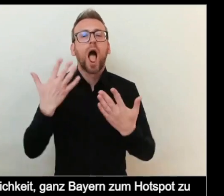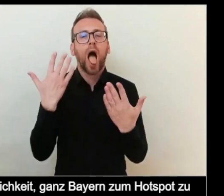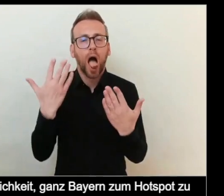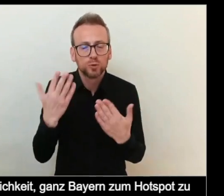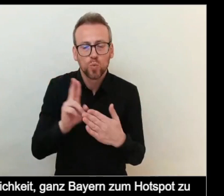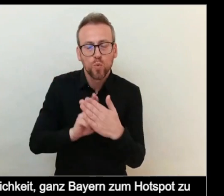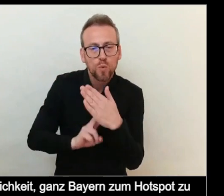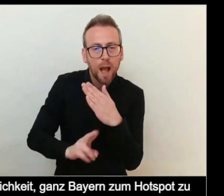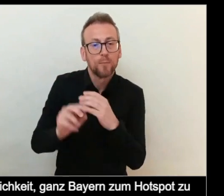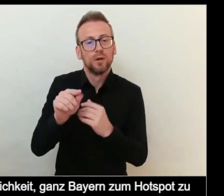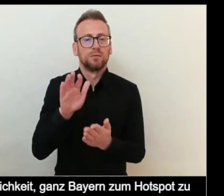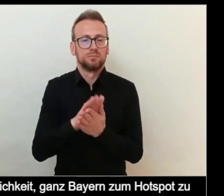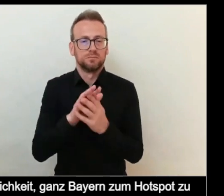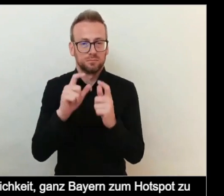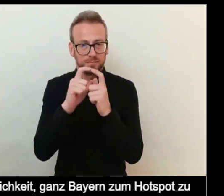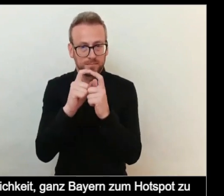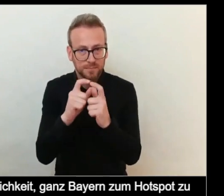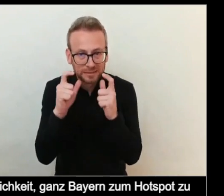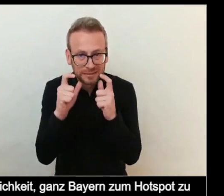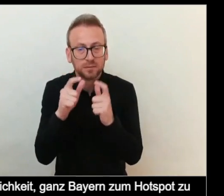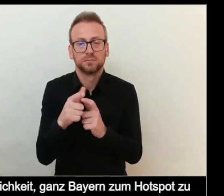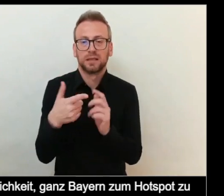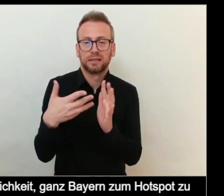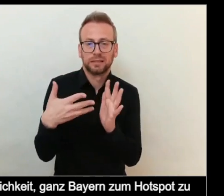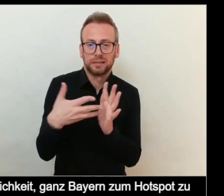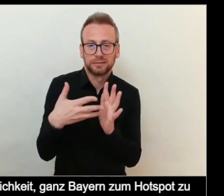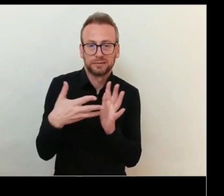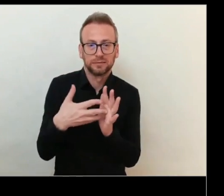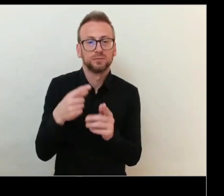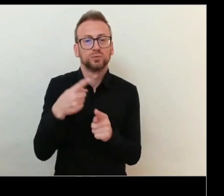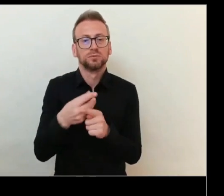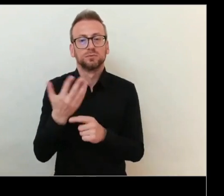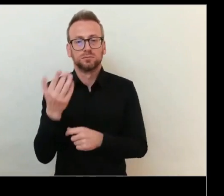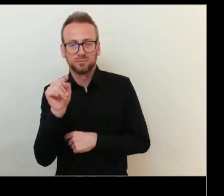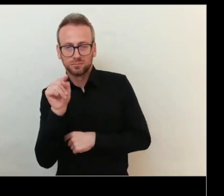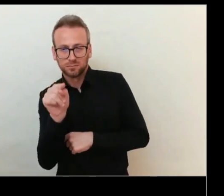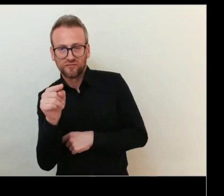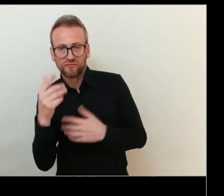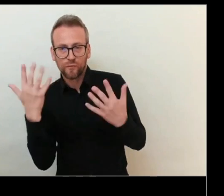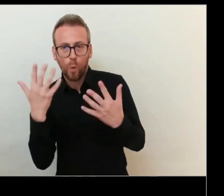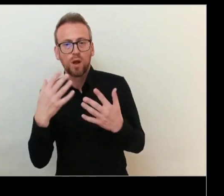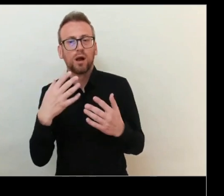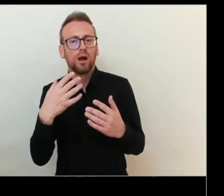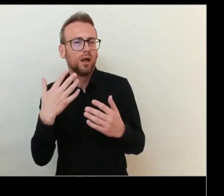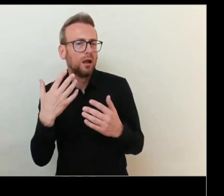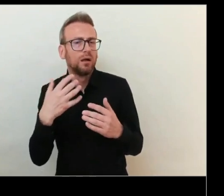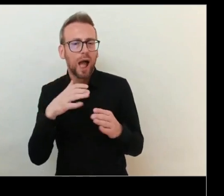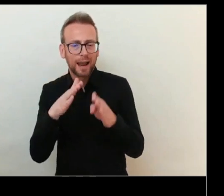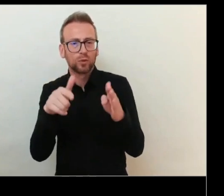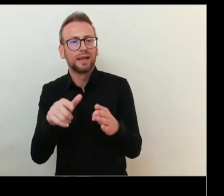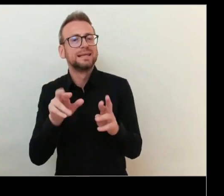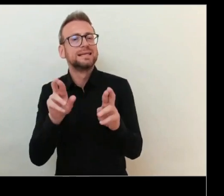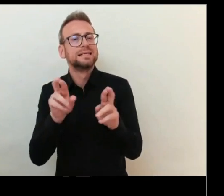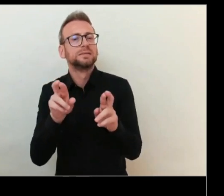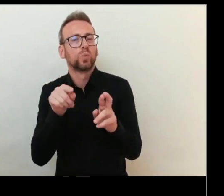Hotspot-Regelung. Hotspot-Regelung heißt aber, wir können auch nur die Instrumente aus dem Koffer ziehen, die der Bund uns gibt. Und das ist auch nicht so viel. Das ist nicht die